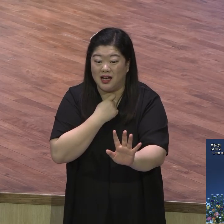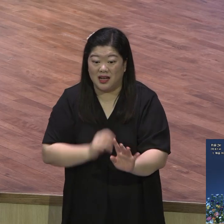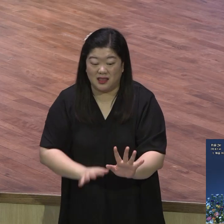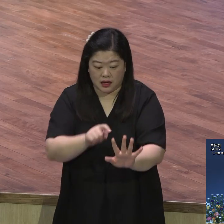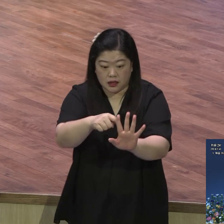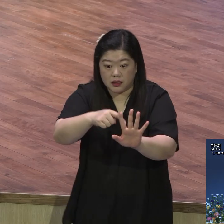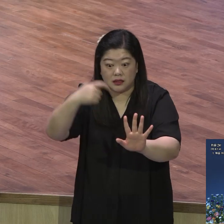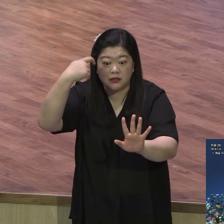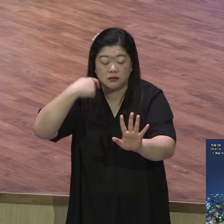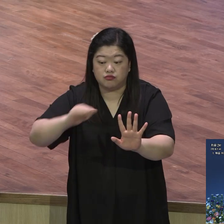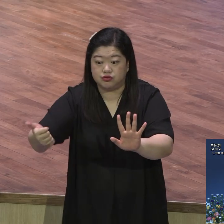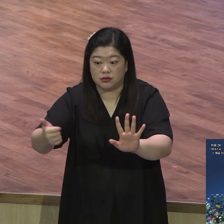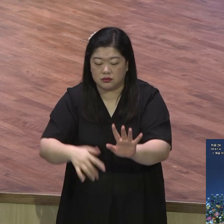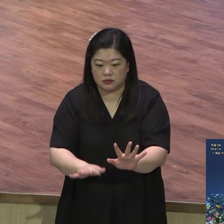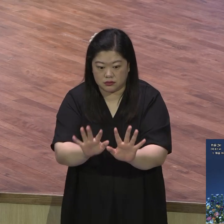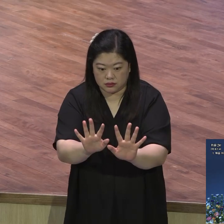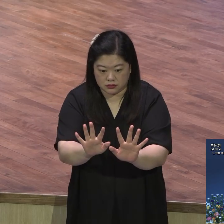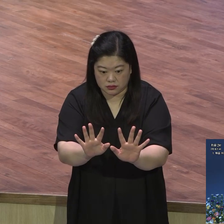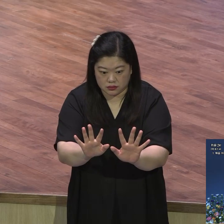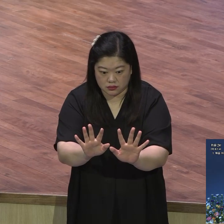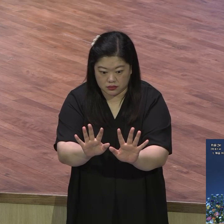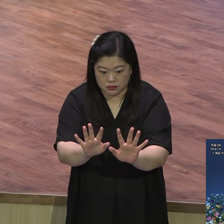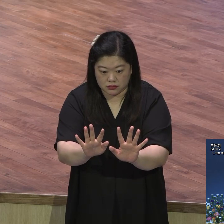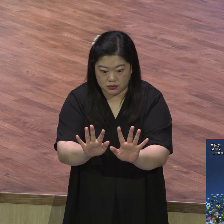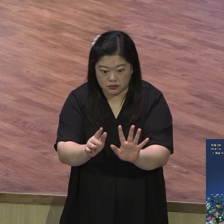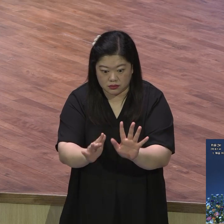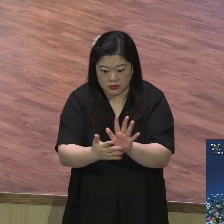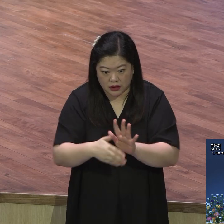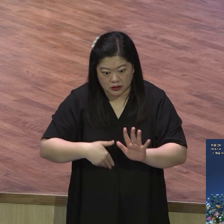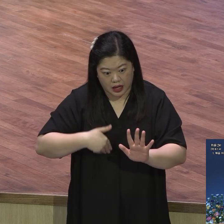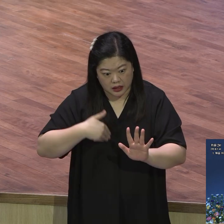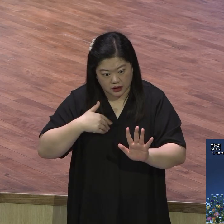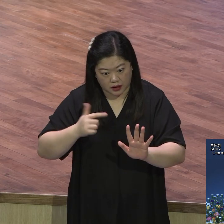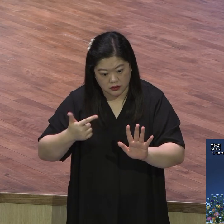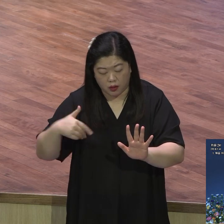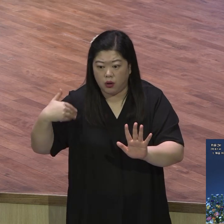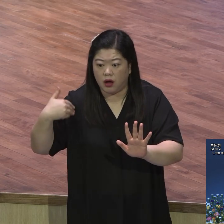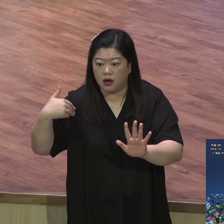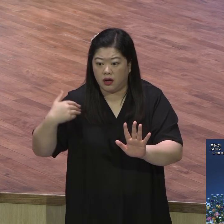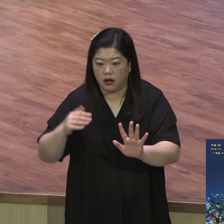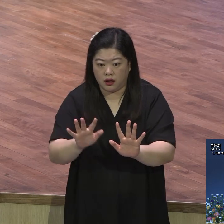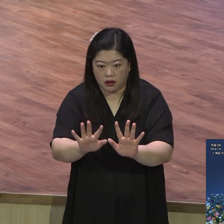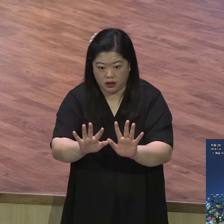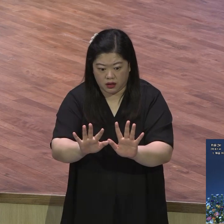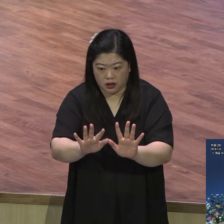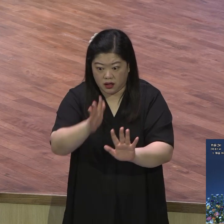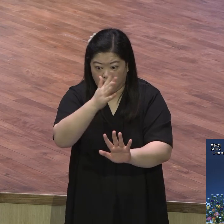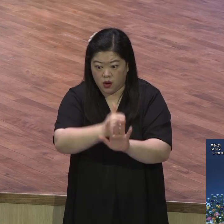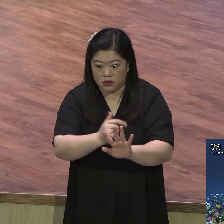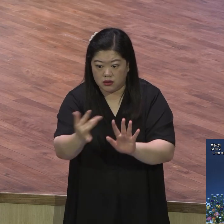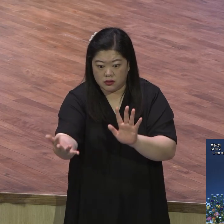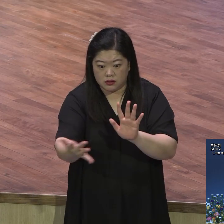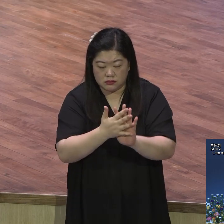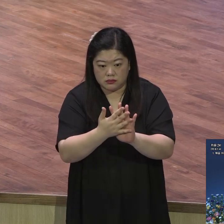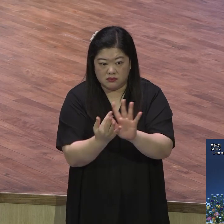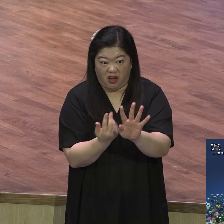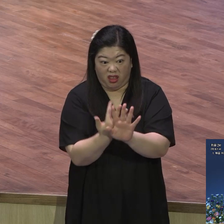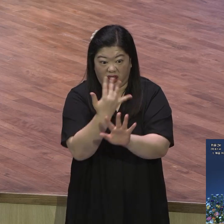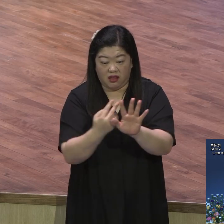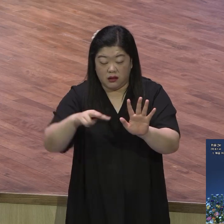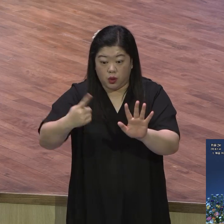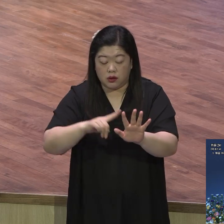나면 너무 많은 때가 엉덩이가 타버리면 절대로 낫는 법이 없어요. 그대로 다 썩어 들어가서 그래서